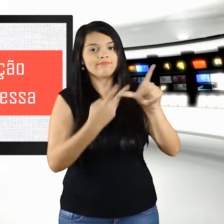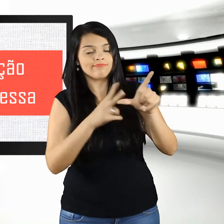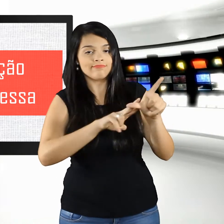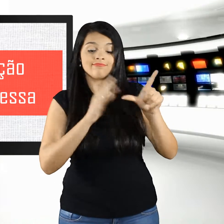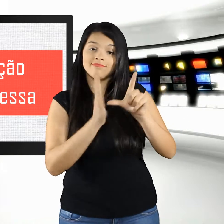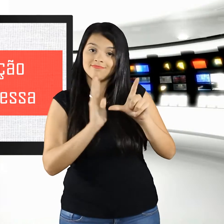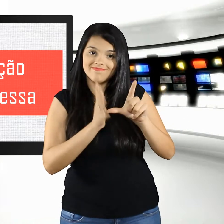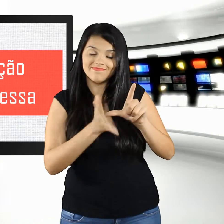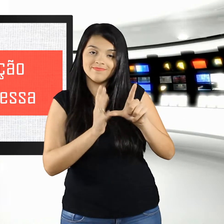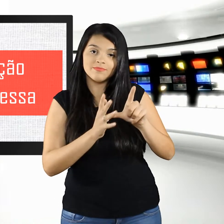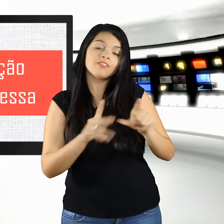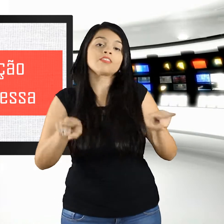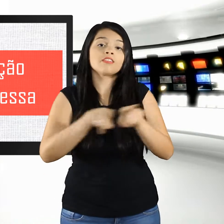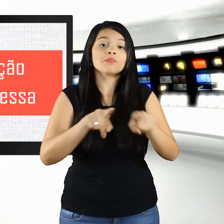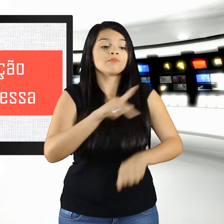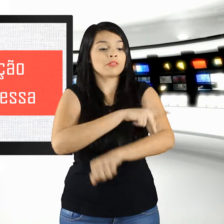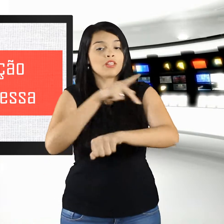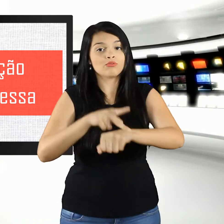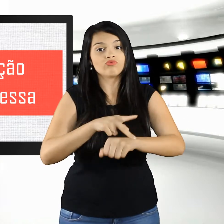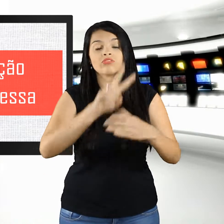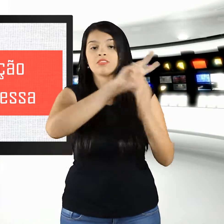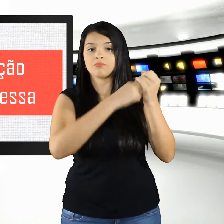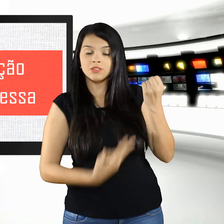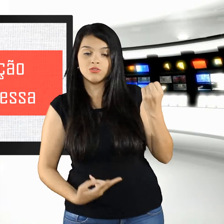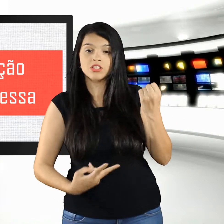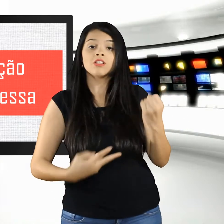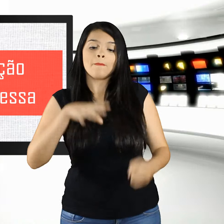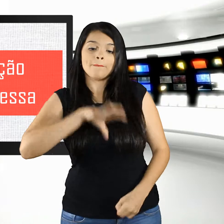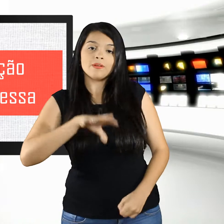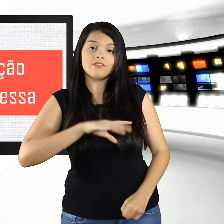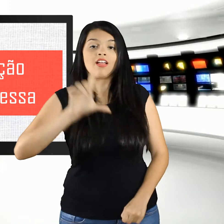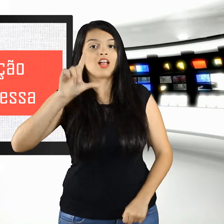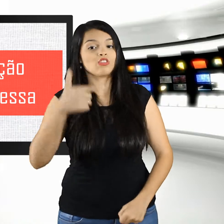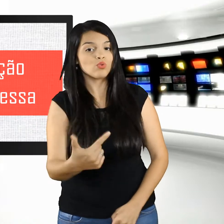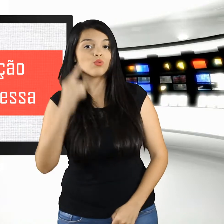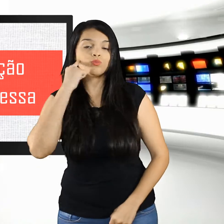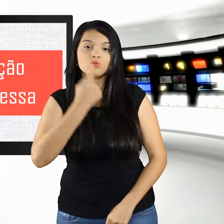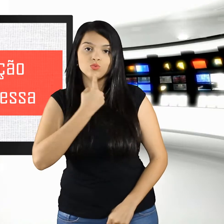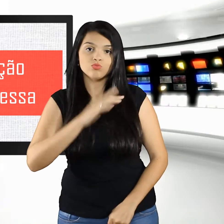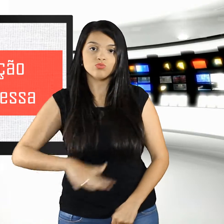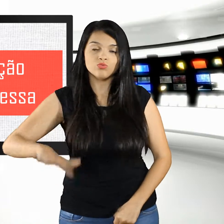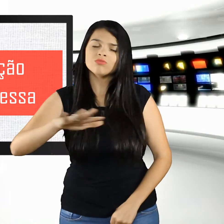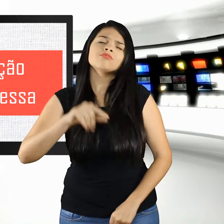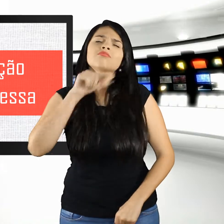Libras, pedagogia bilíngue e português como a segunda língua para os surdos. Esses cursos,